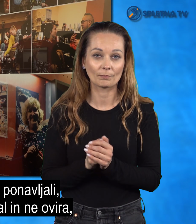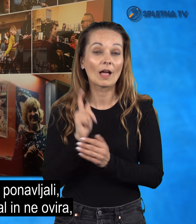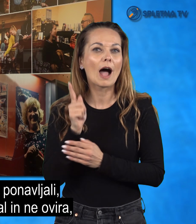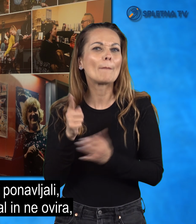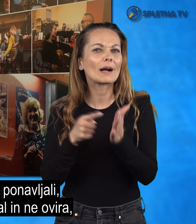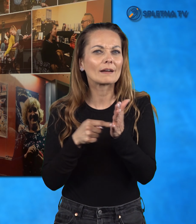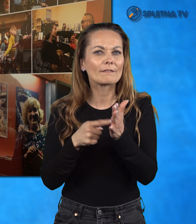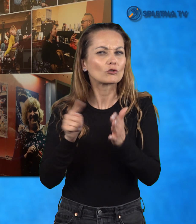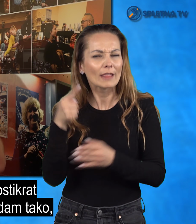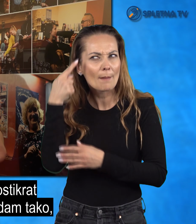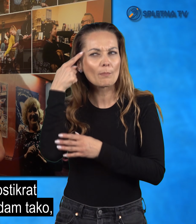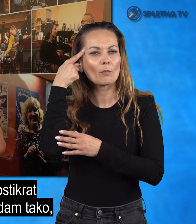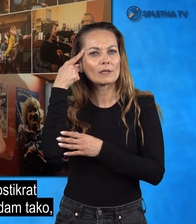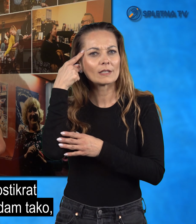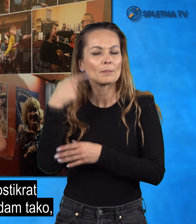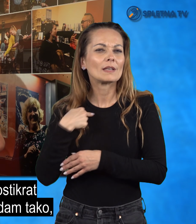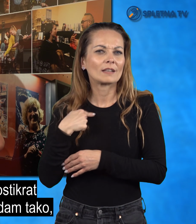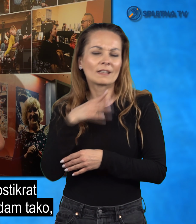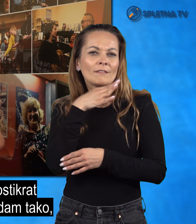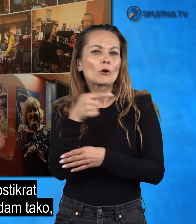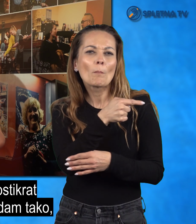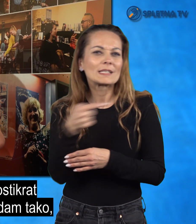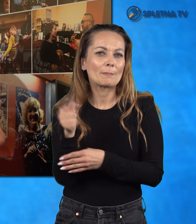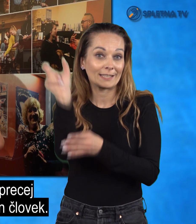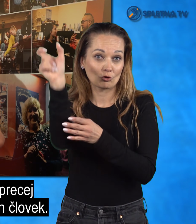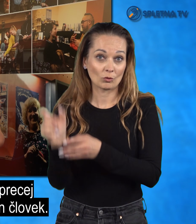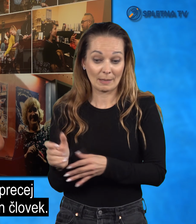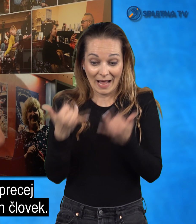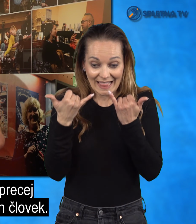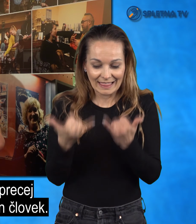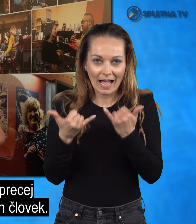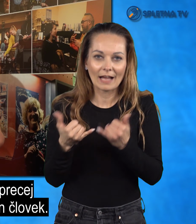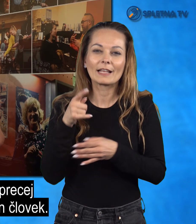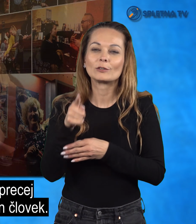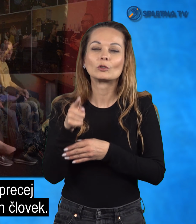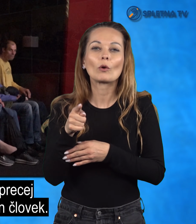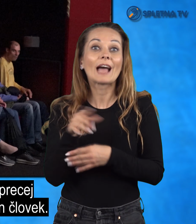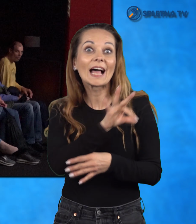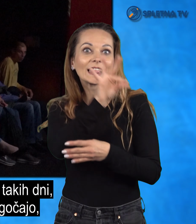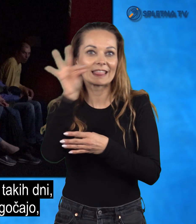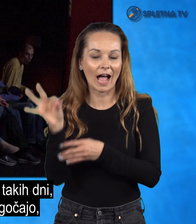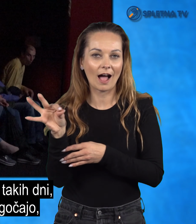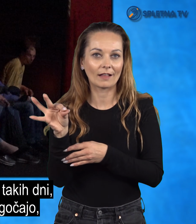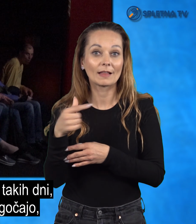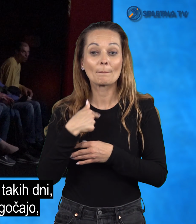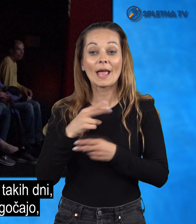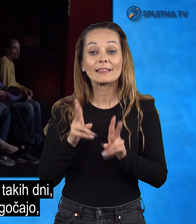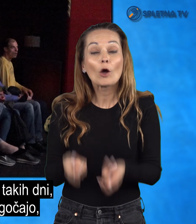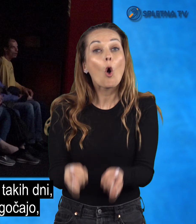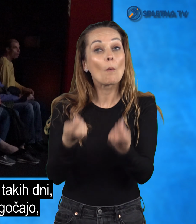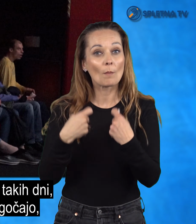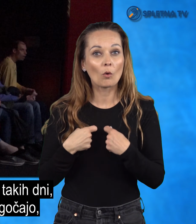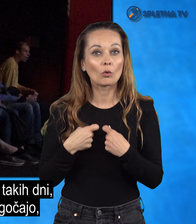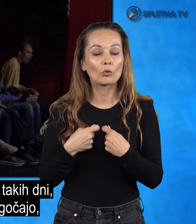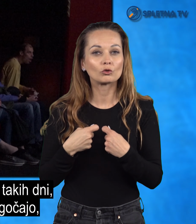ovira. Ampak doskrat na to ne pomislam, ker sem precej pezimističen človek. In danes, to je pač eden takih